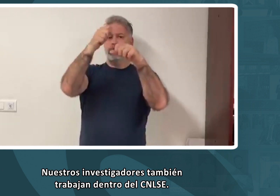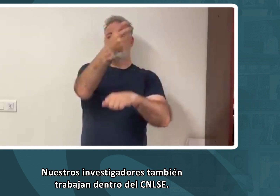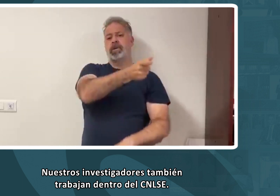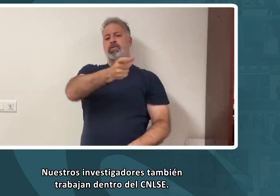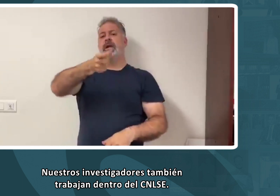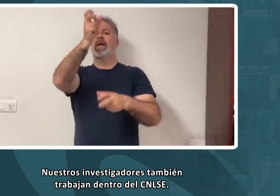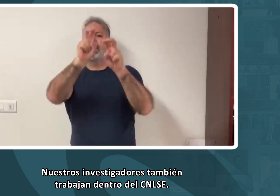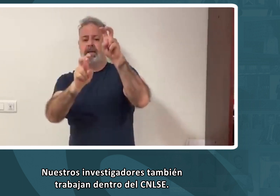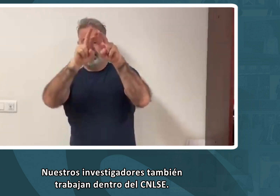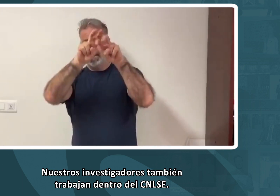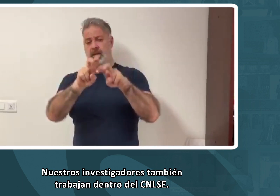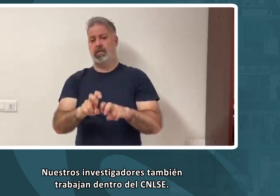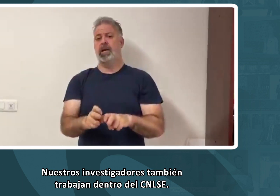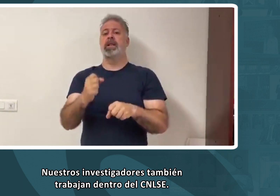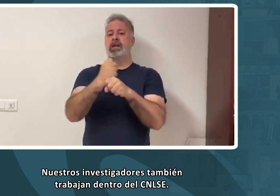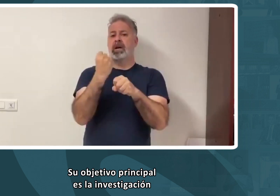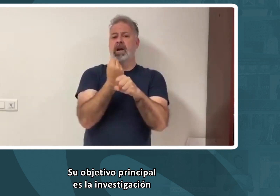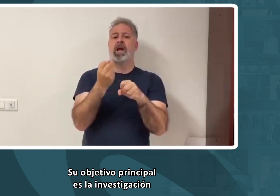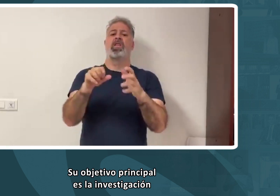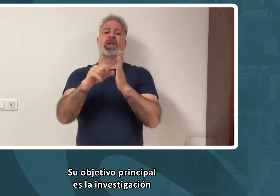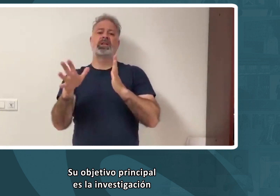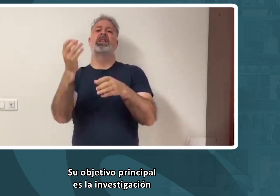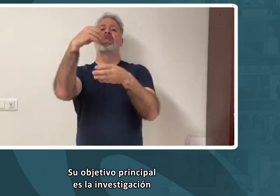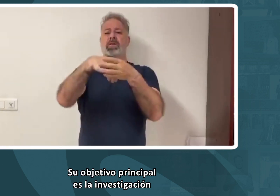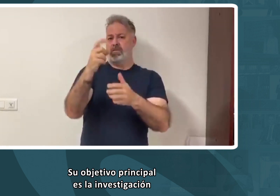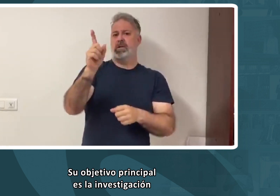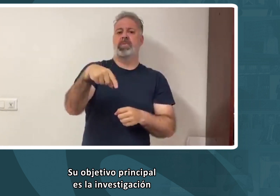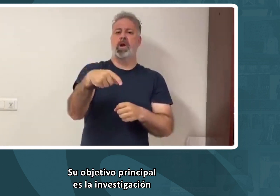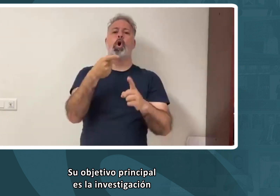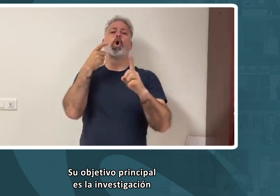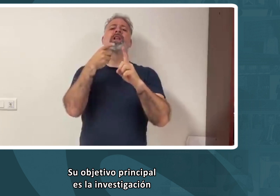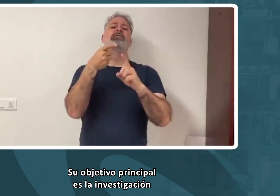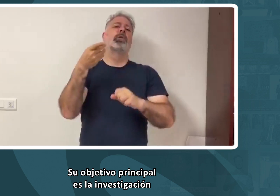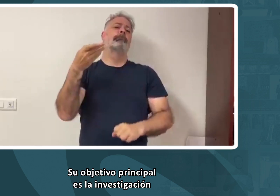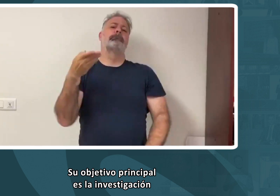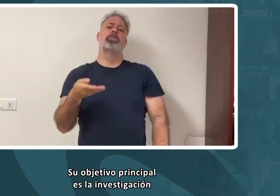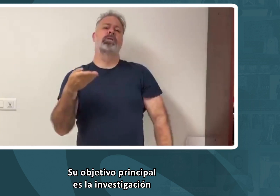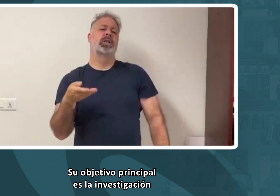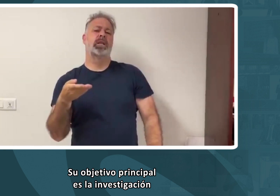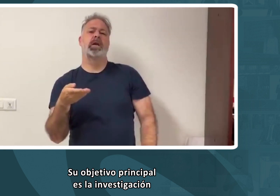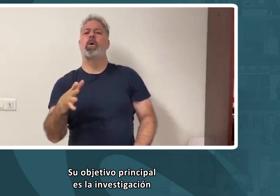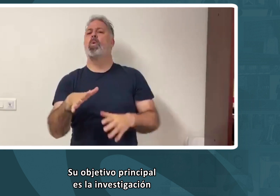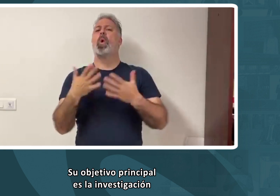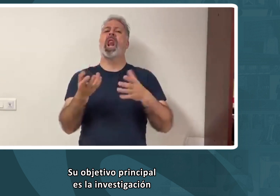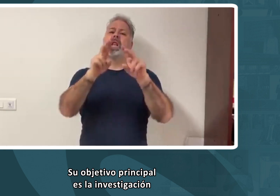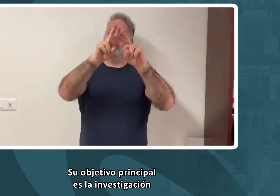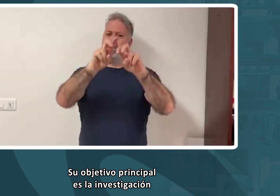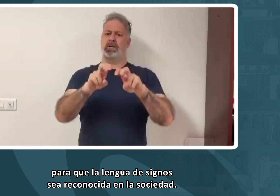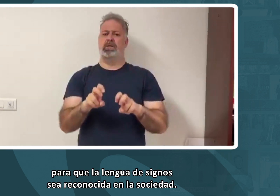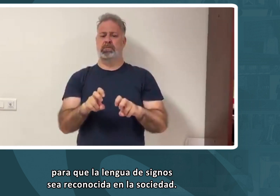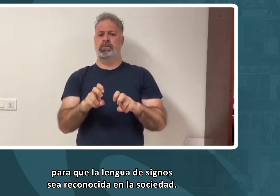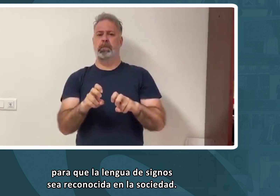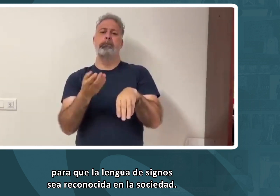Nuestros investigadores también trabajan dentro del CENELSE. Su objetivo principal es la